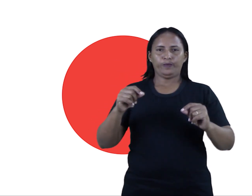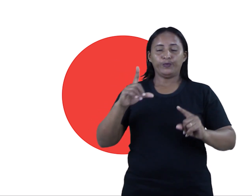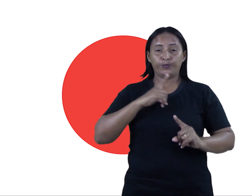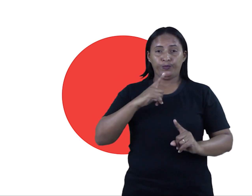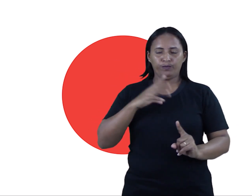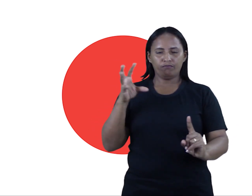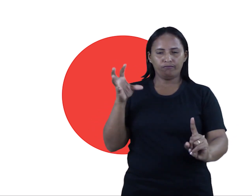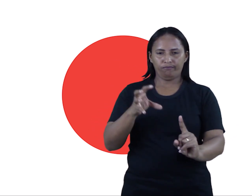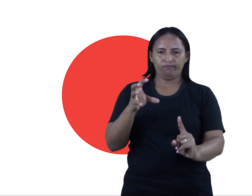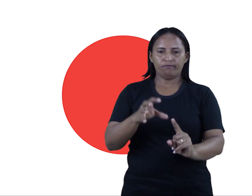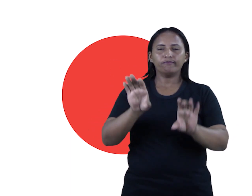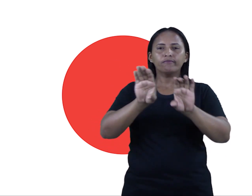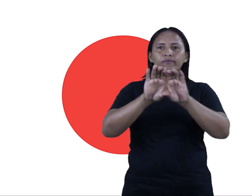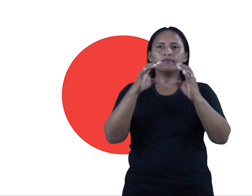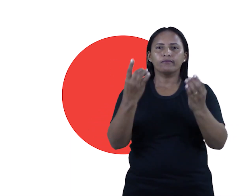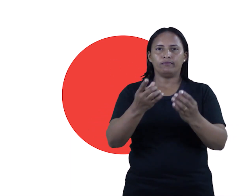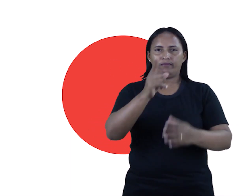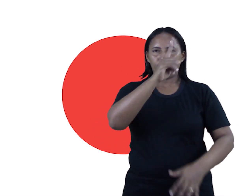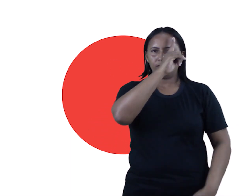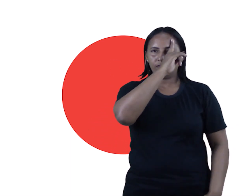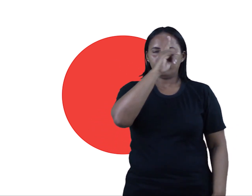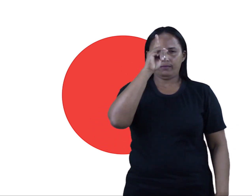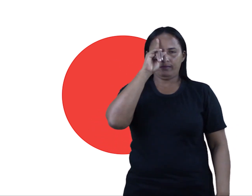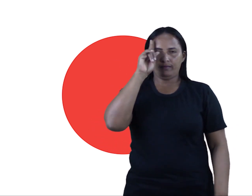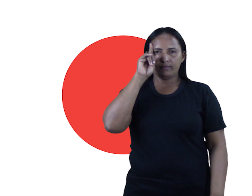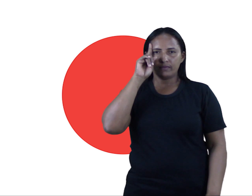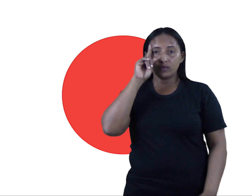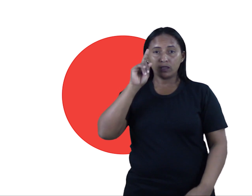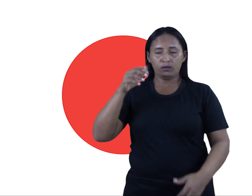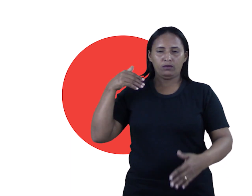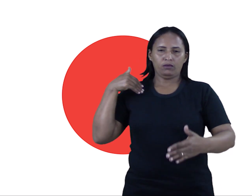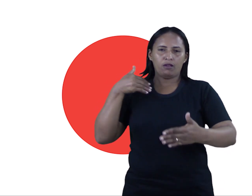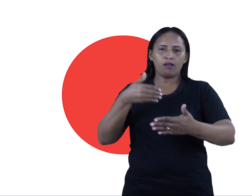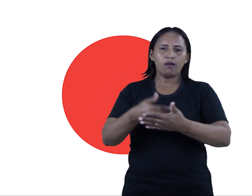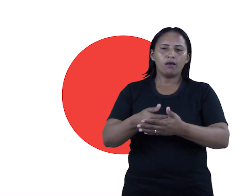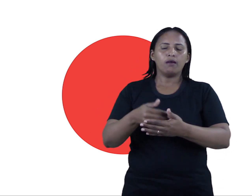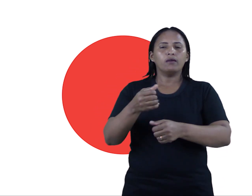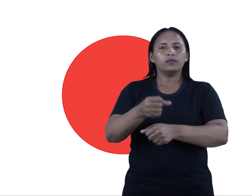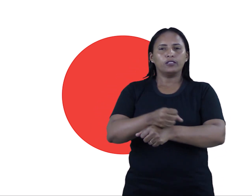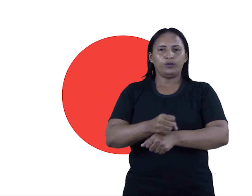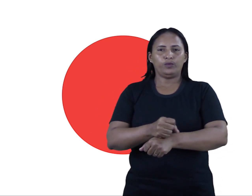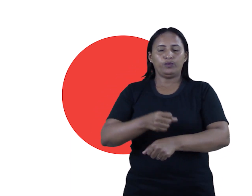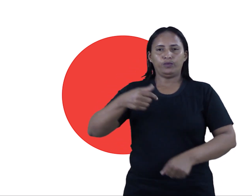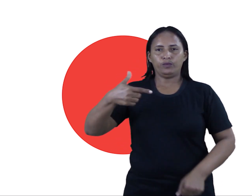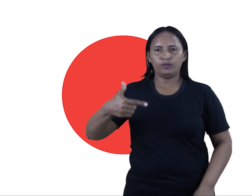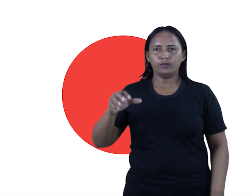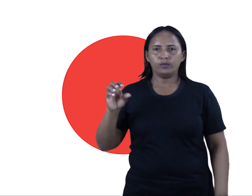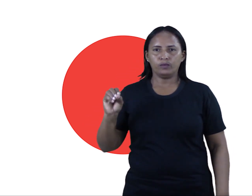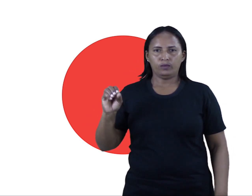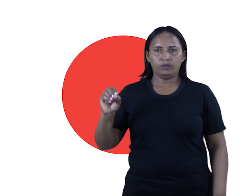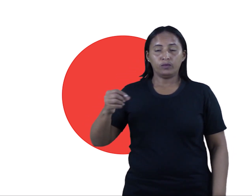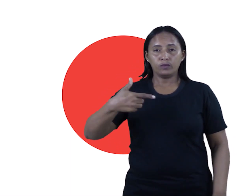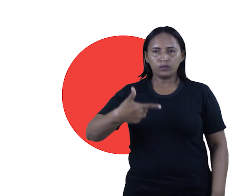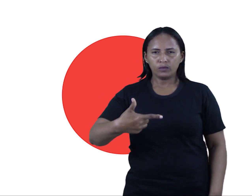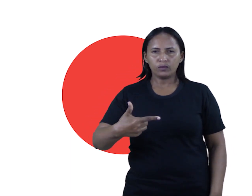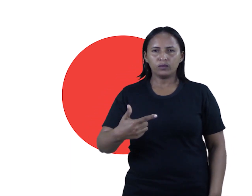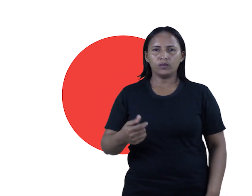sofreu influência do Congresso de Milão, pois até o ano de 2002, a maioria das escolas defendia